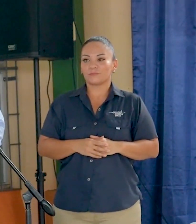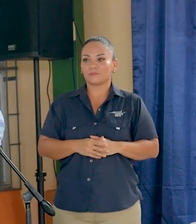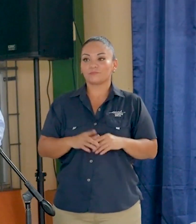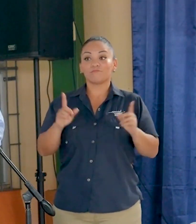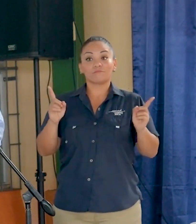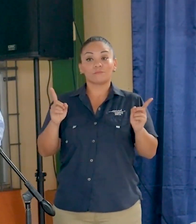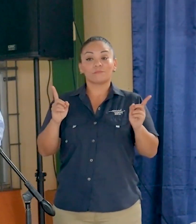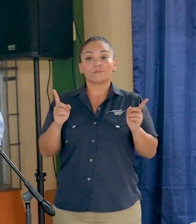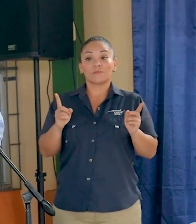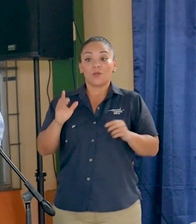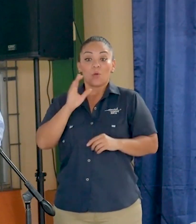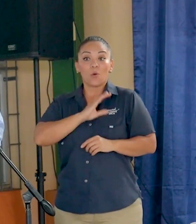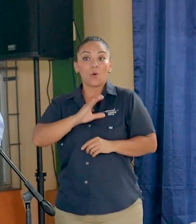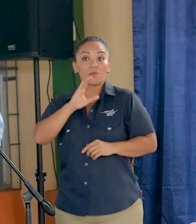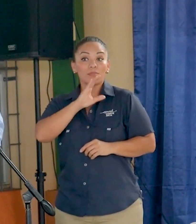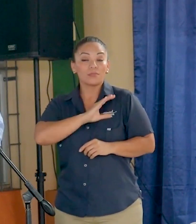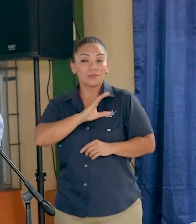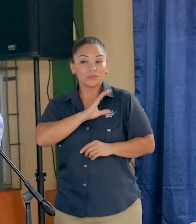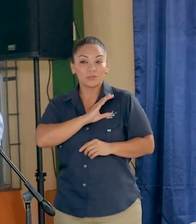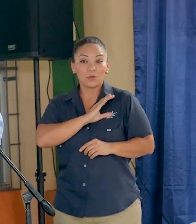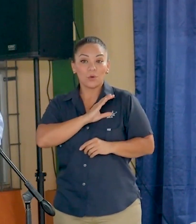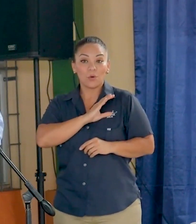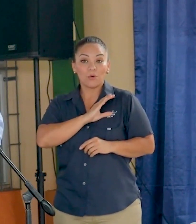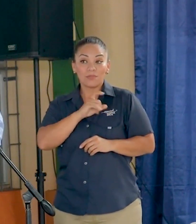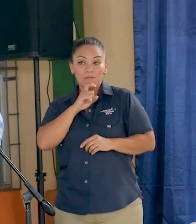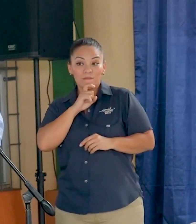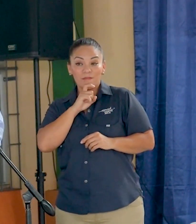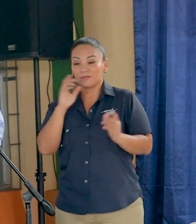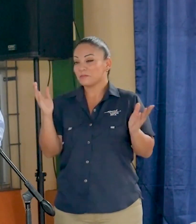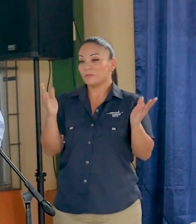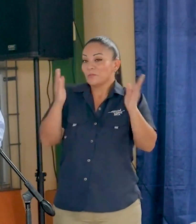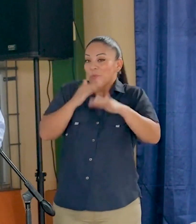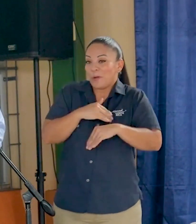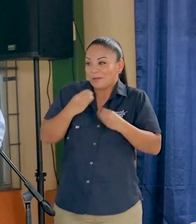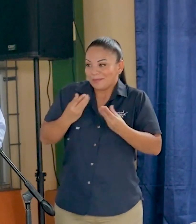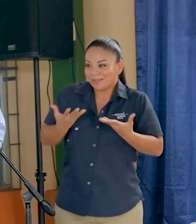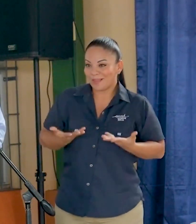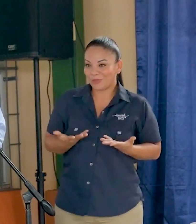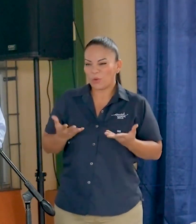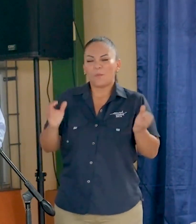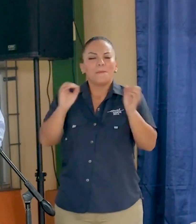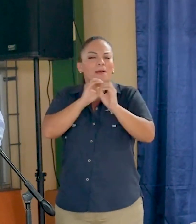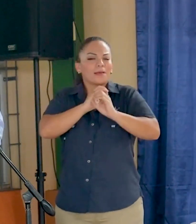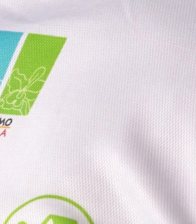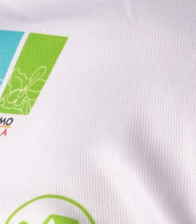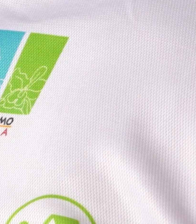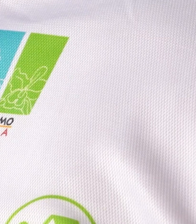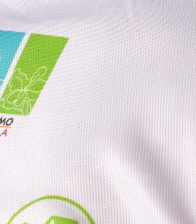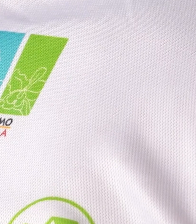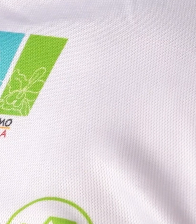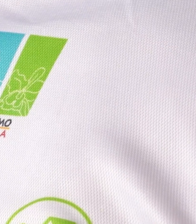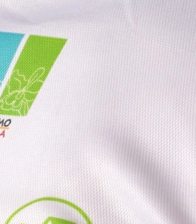hay condición demasiado adversa para ningún ser humano.